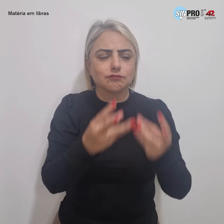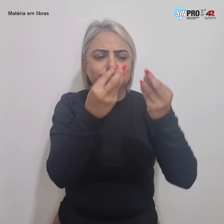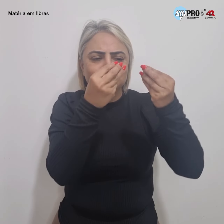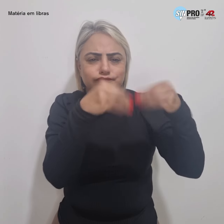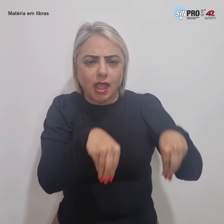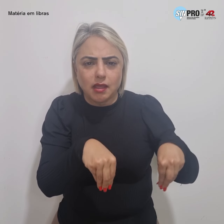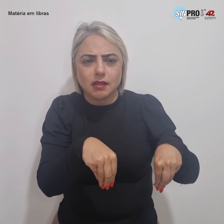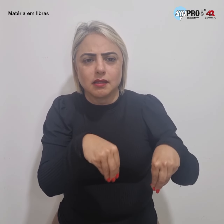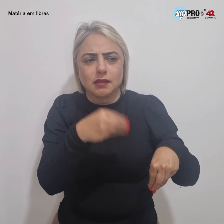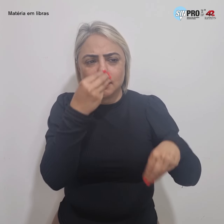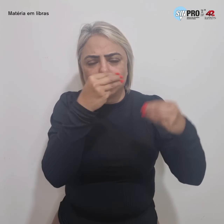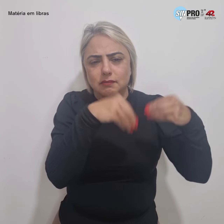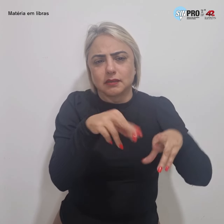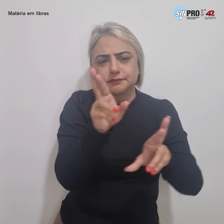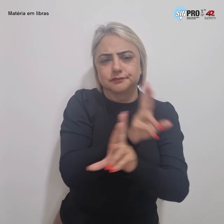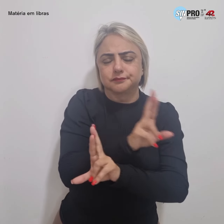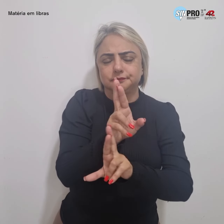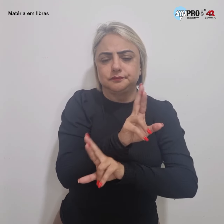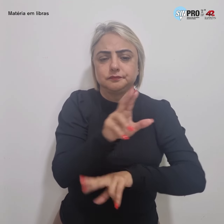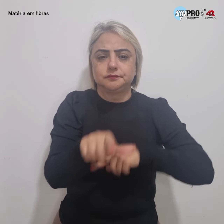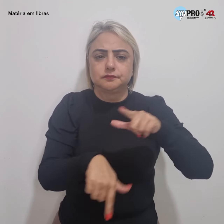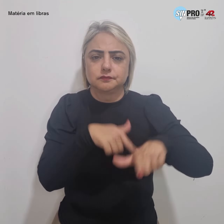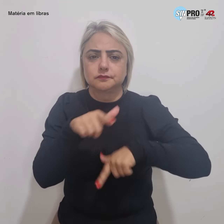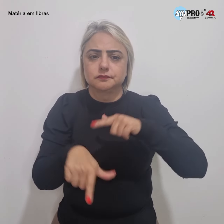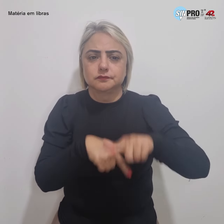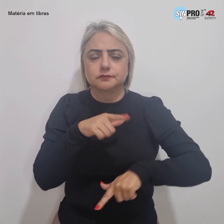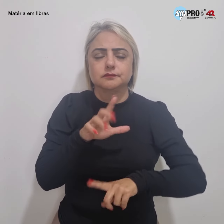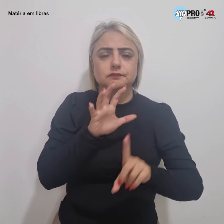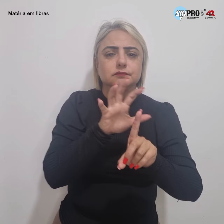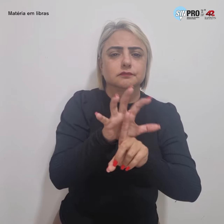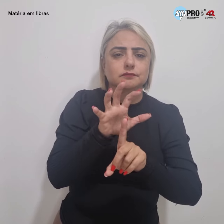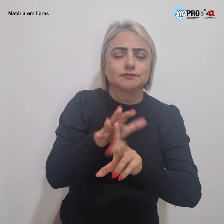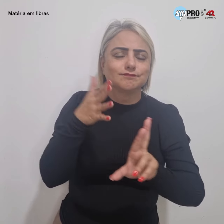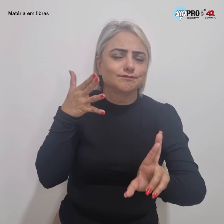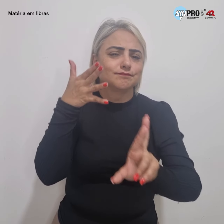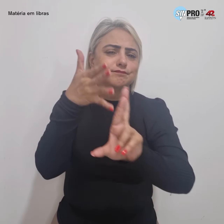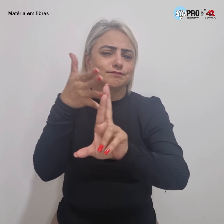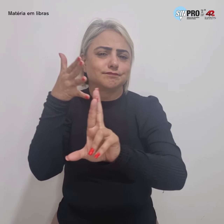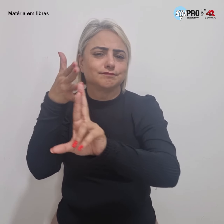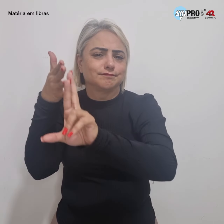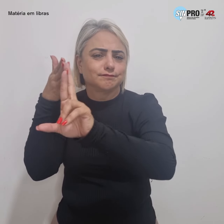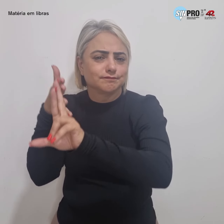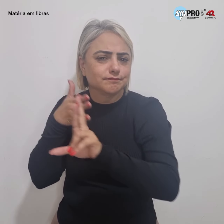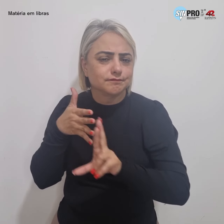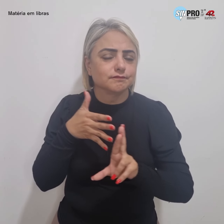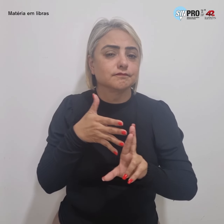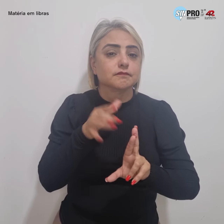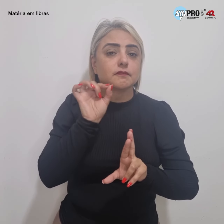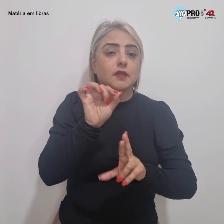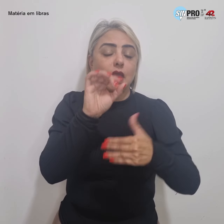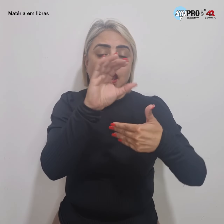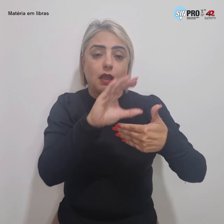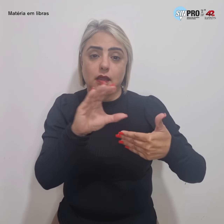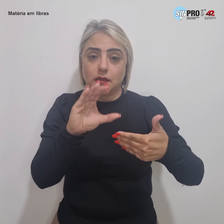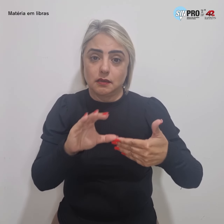precarização das relações de trabalho que atingem direta e indiretamente a categoria,